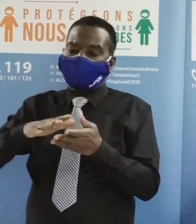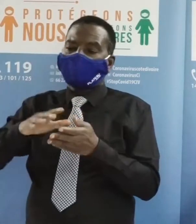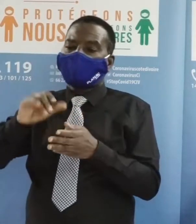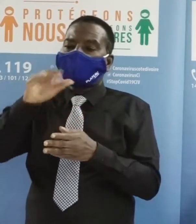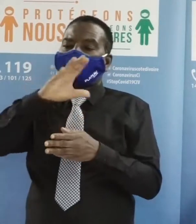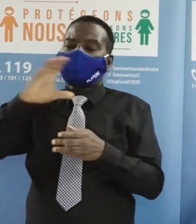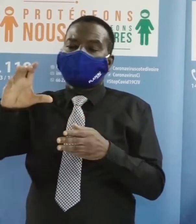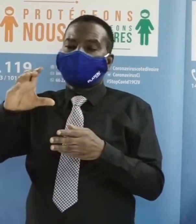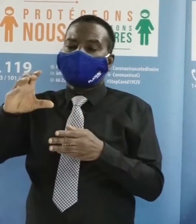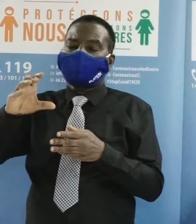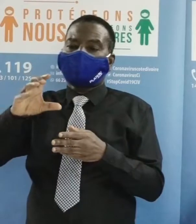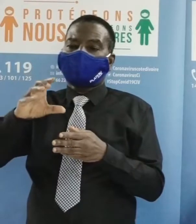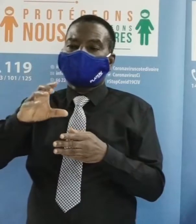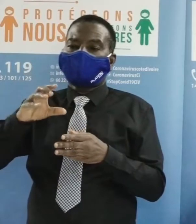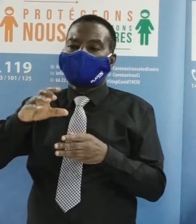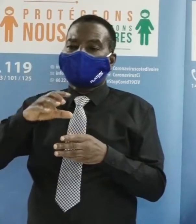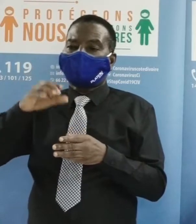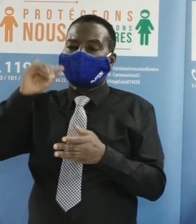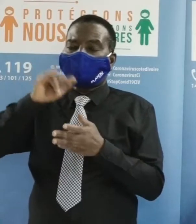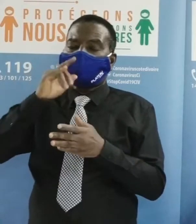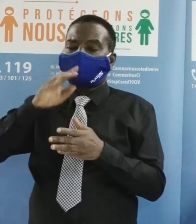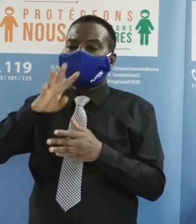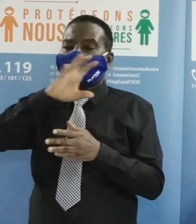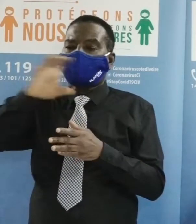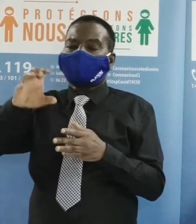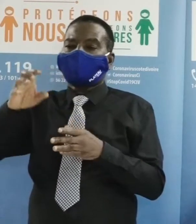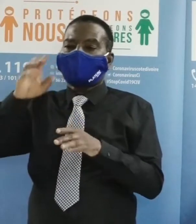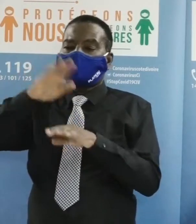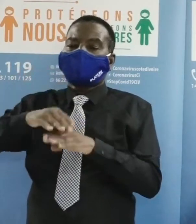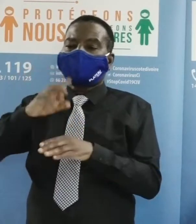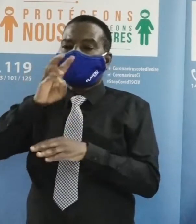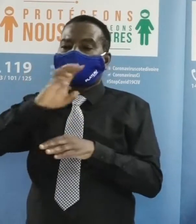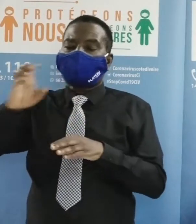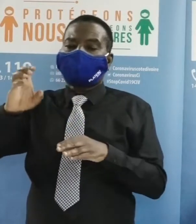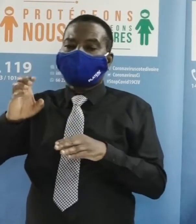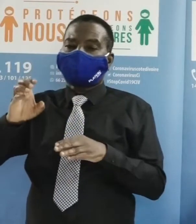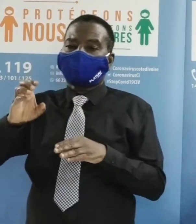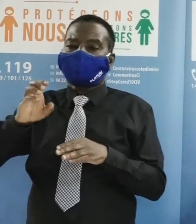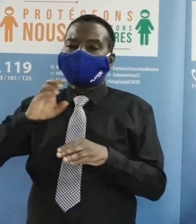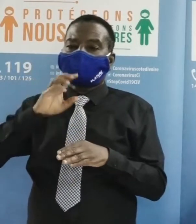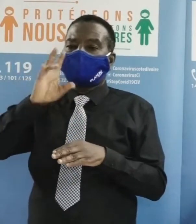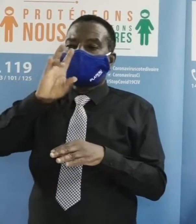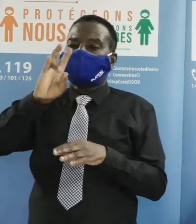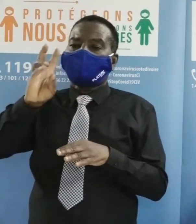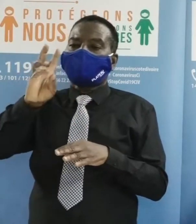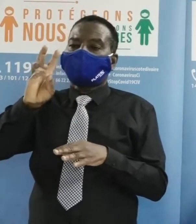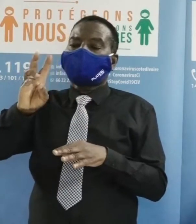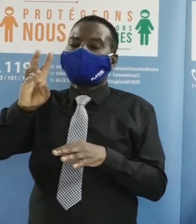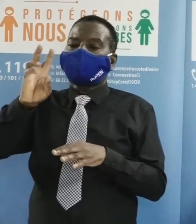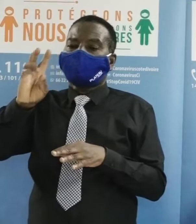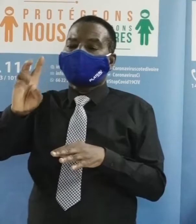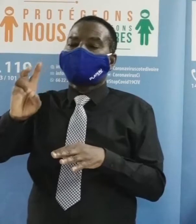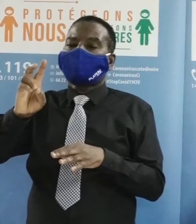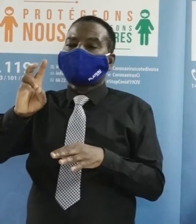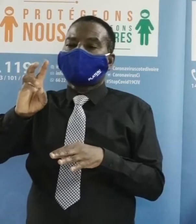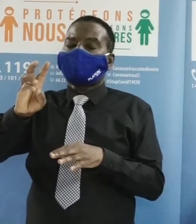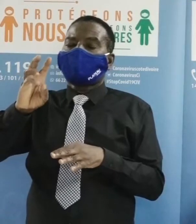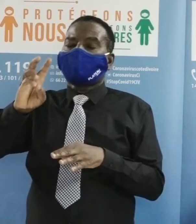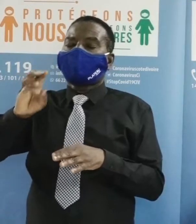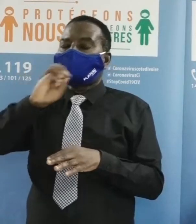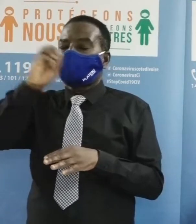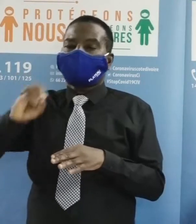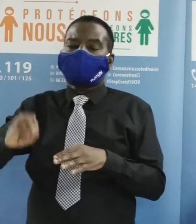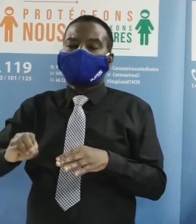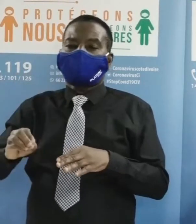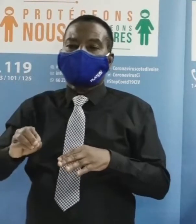500 mais étant donné que ces 400 600 on à 66% tandis que comprend au moins pour